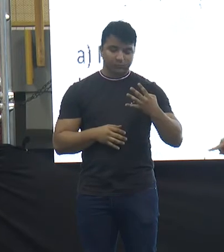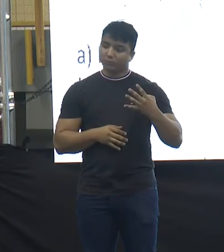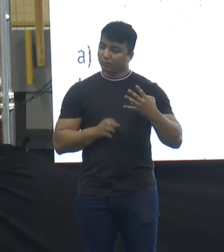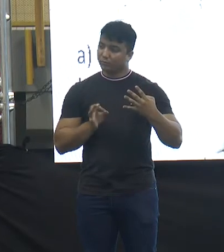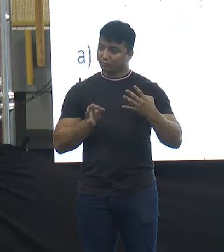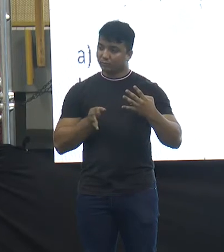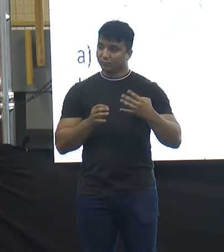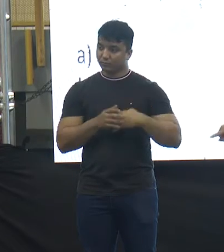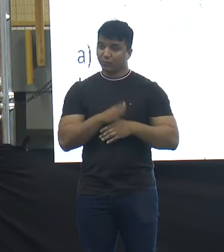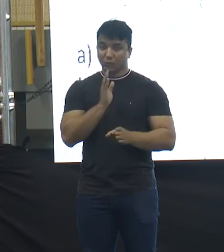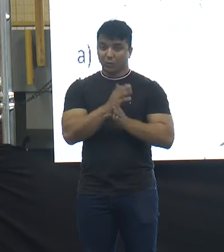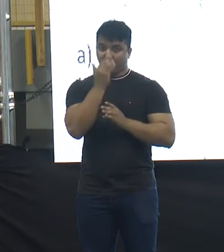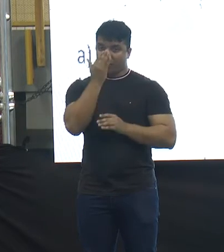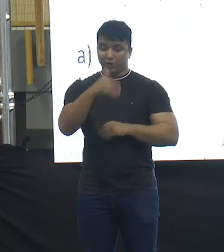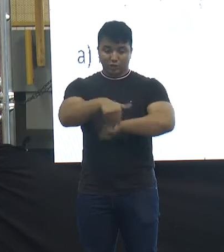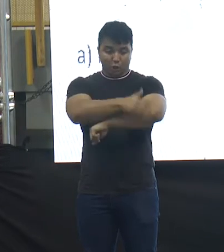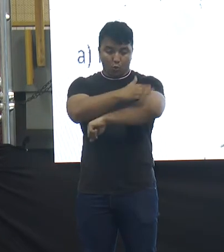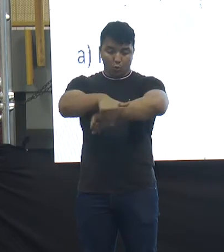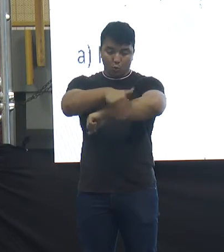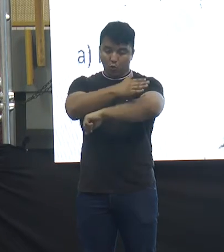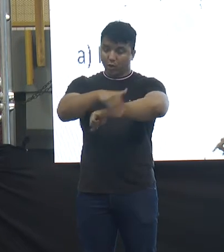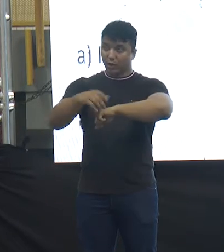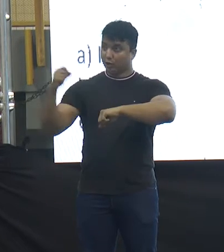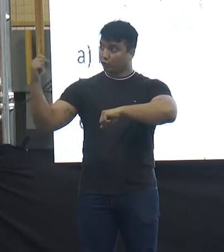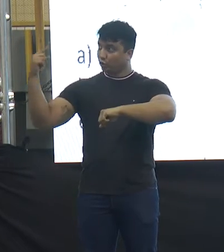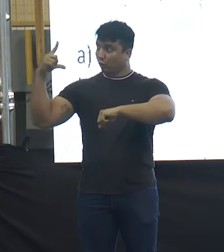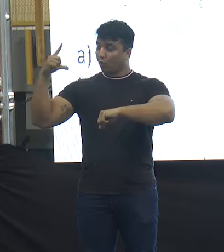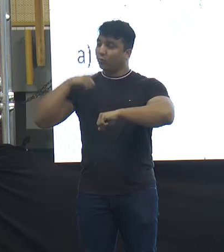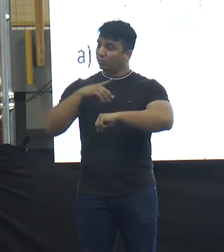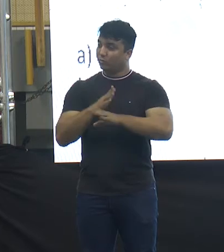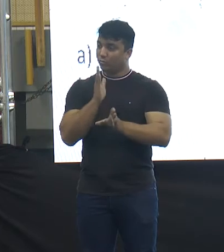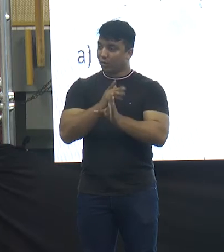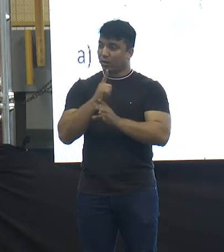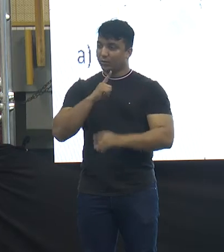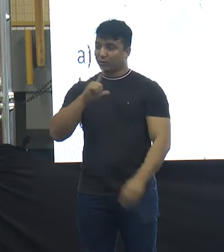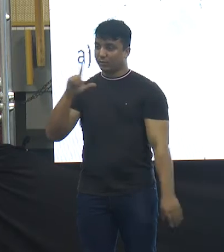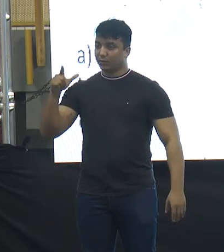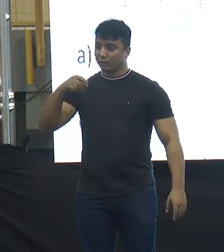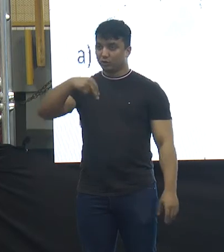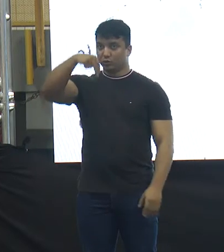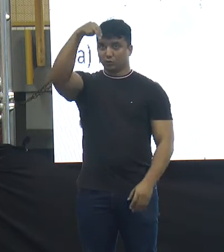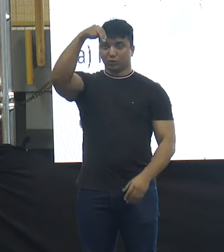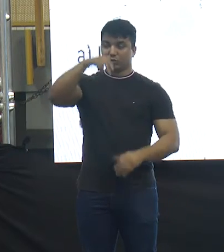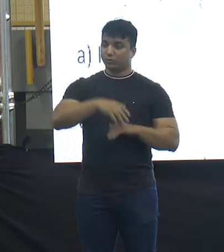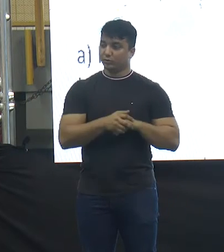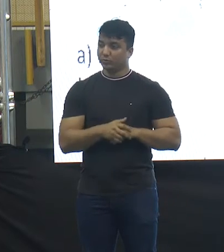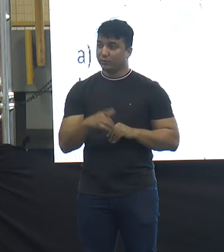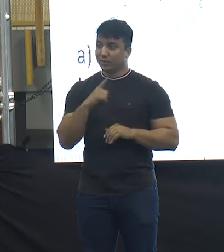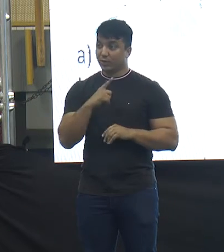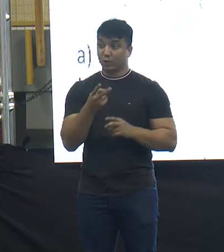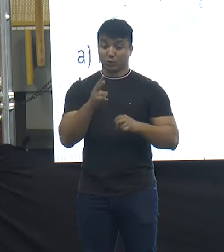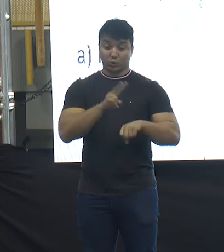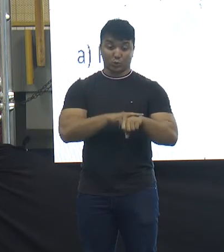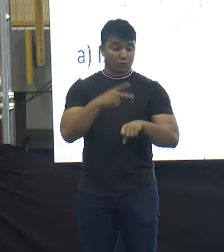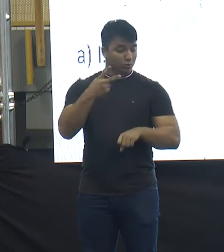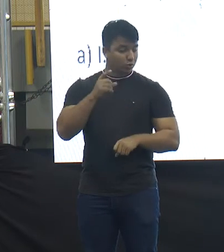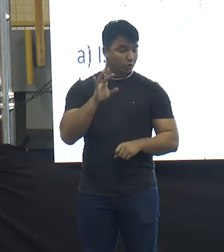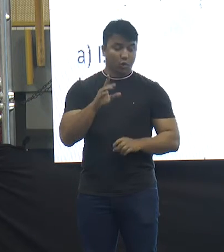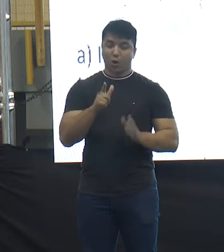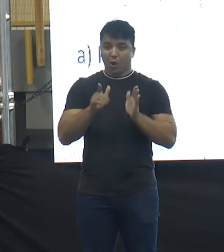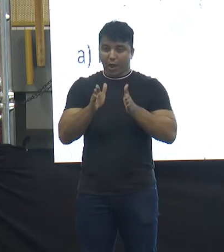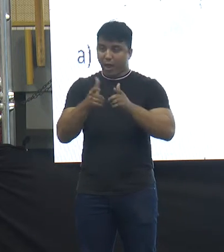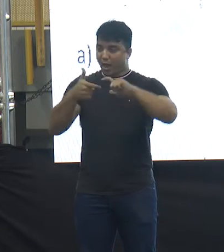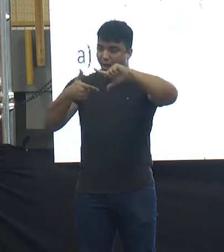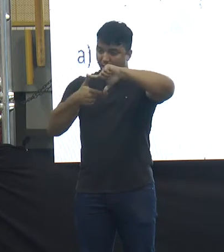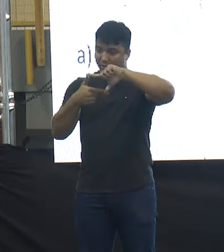está para onde ele está afirmando que está nascendo o sol. Só tem 2 imóveis que são retângulos,